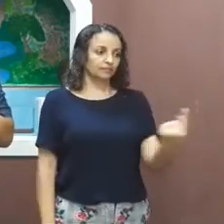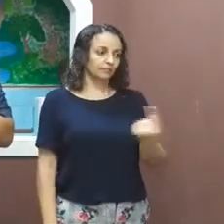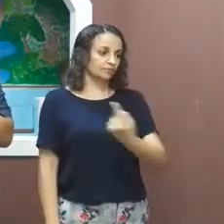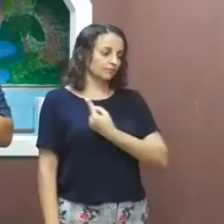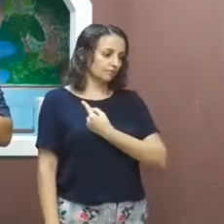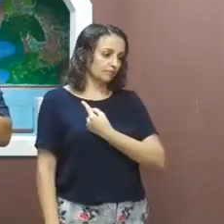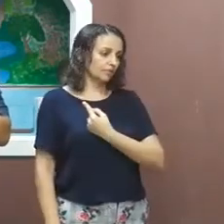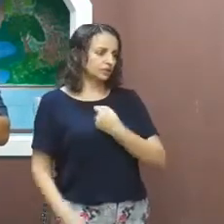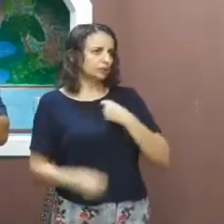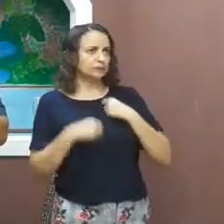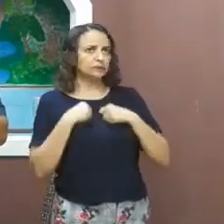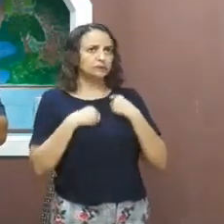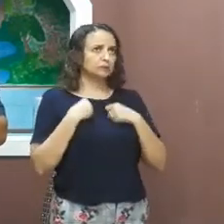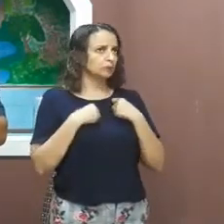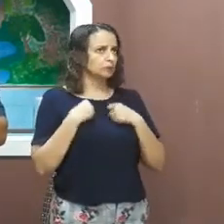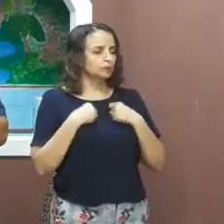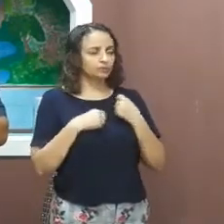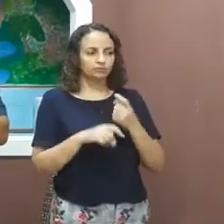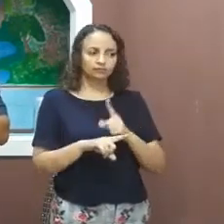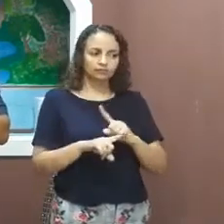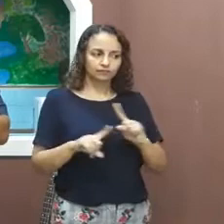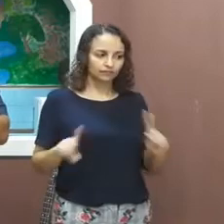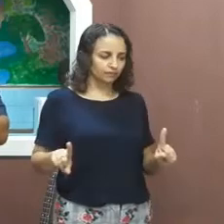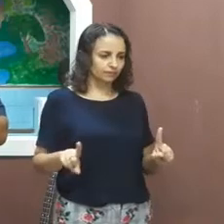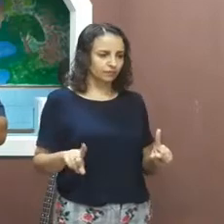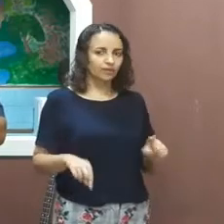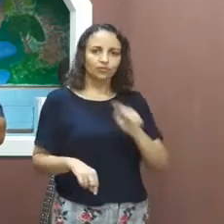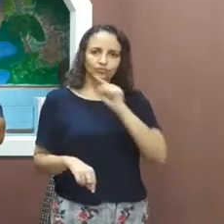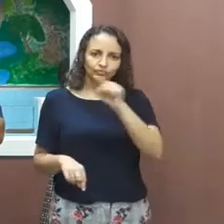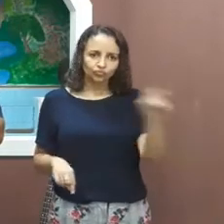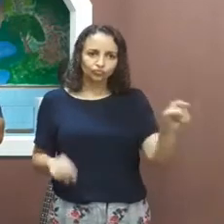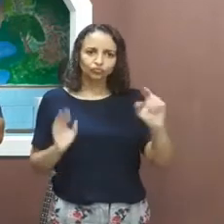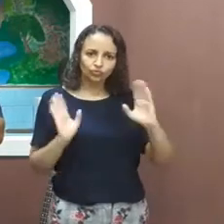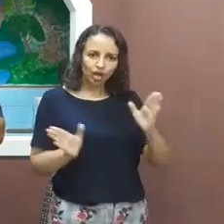não ser ansiosos. Comeu já hoje?